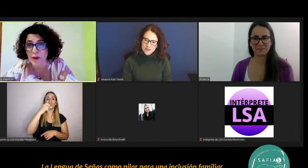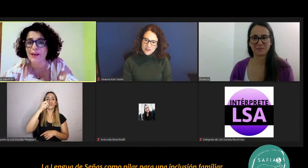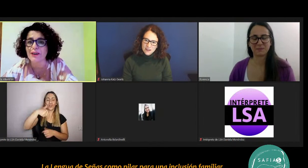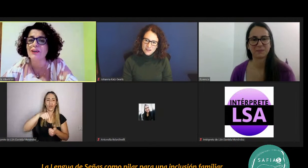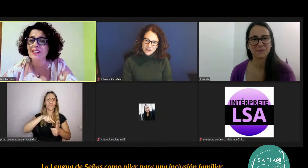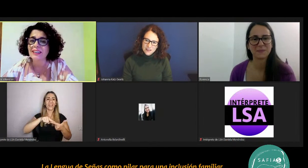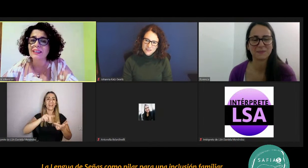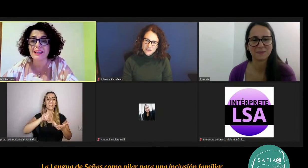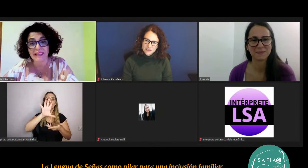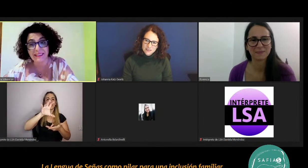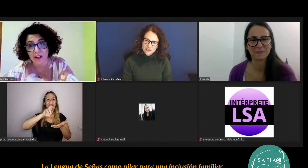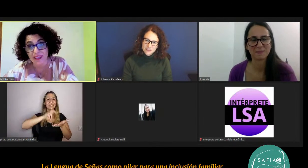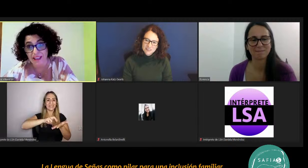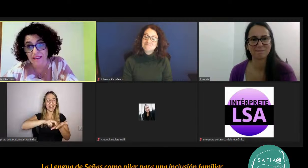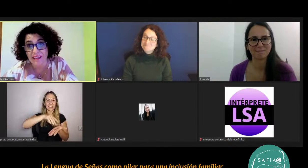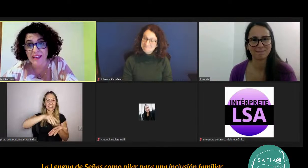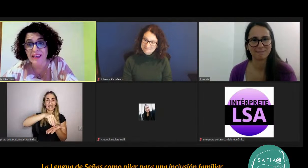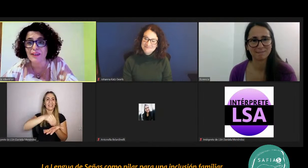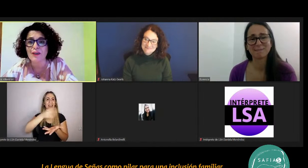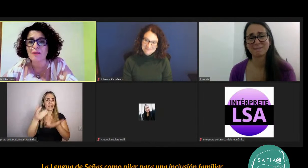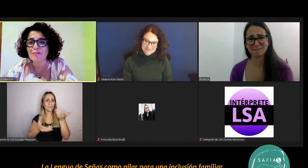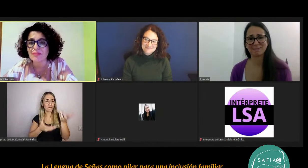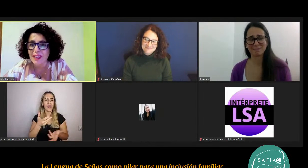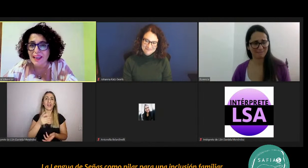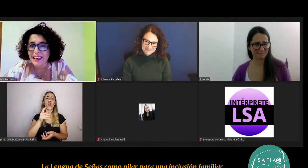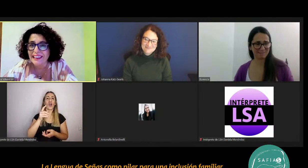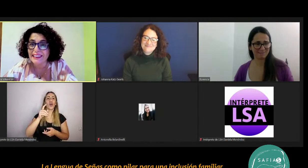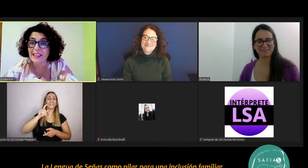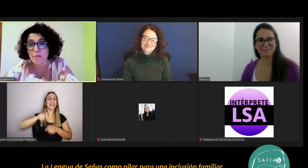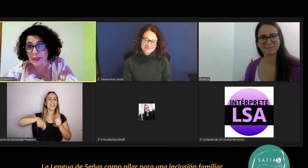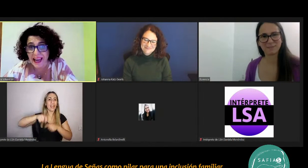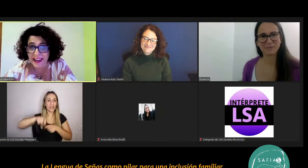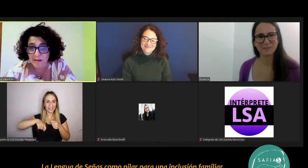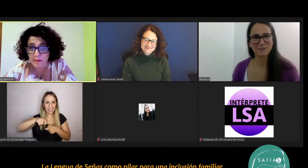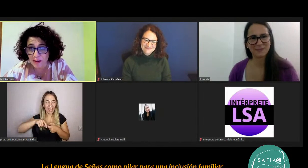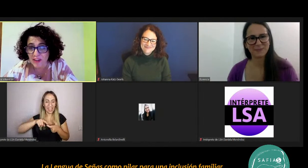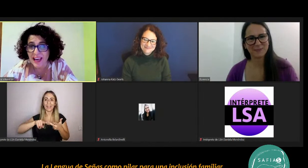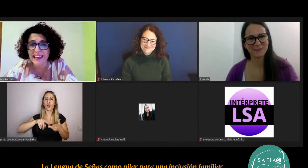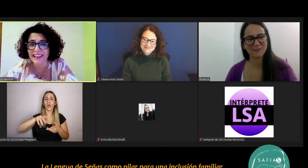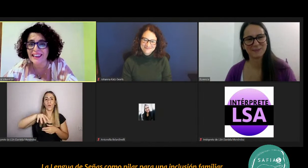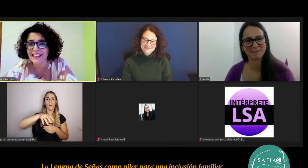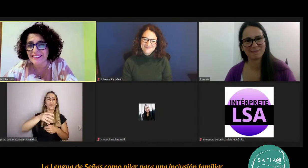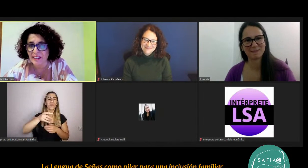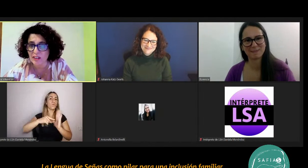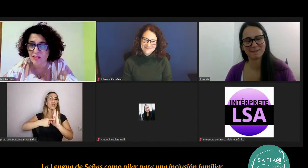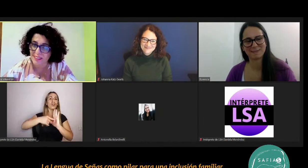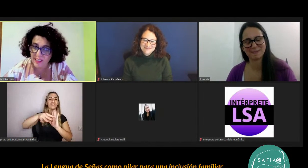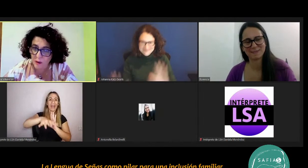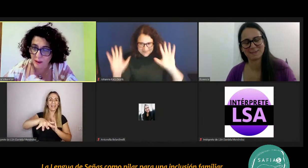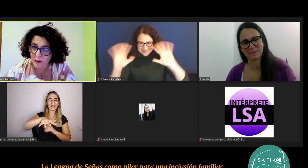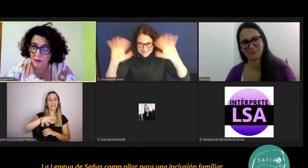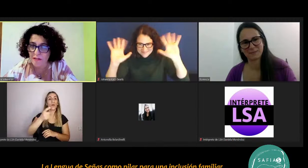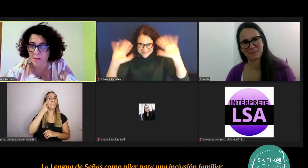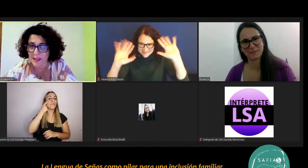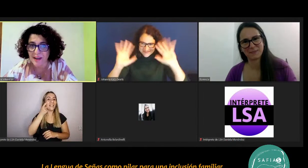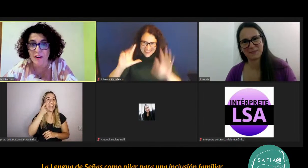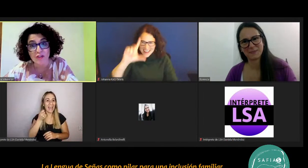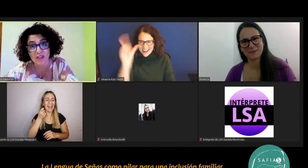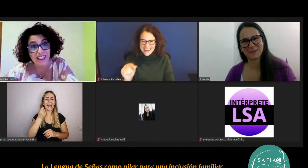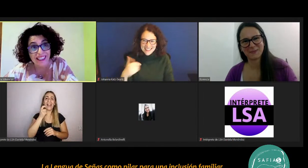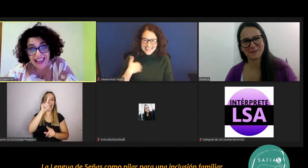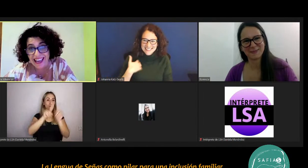del Fuego, desde Santiago del Estero, desde Pilar, en Buenos Aires, nos están saludando algunas